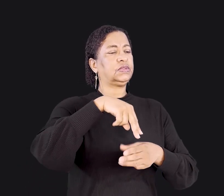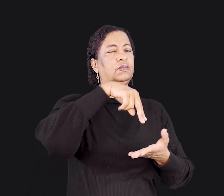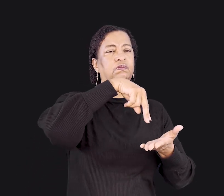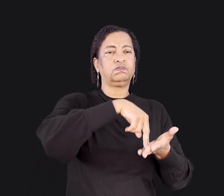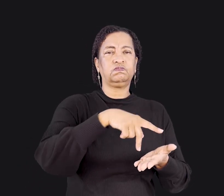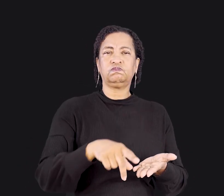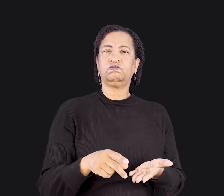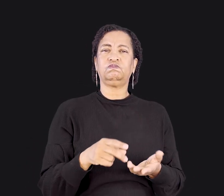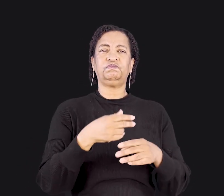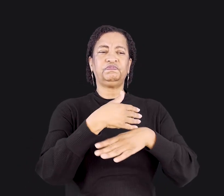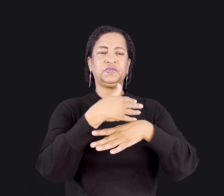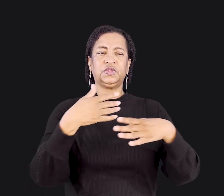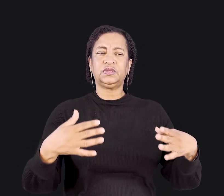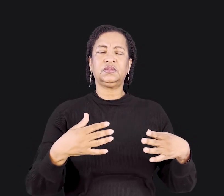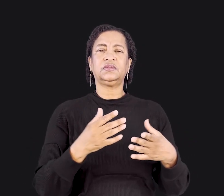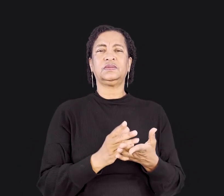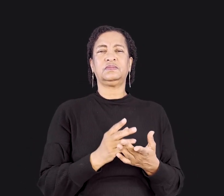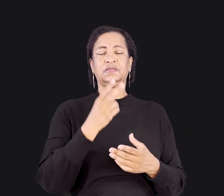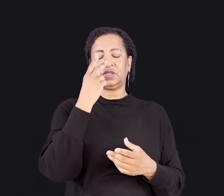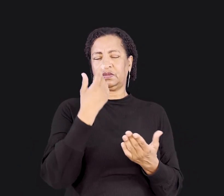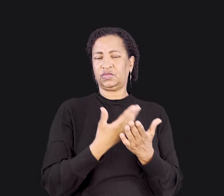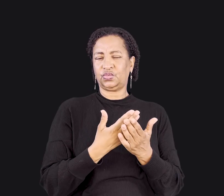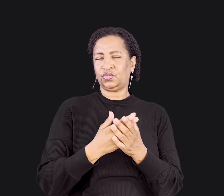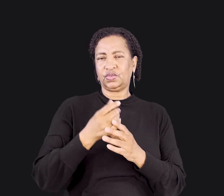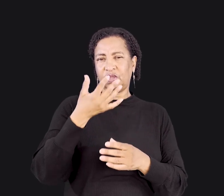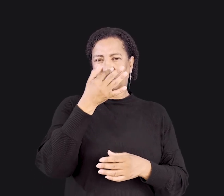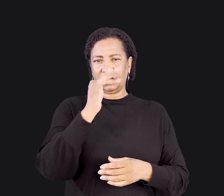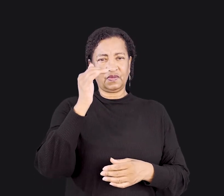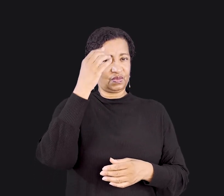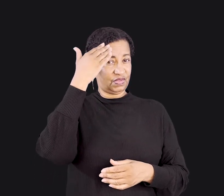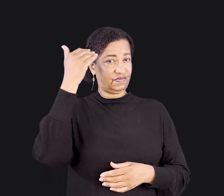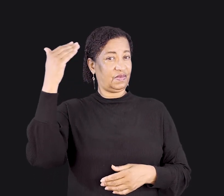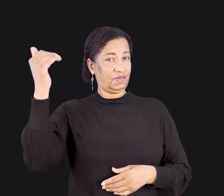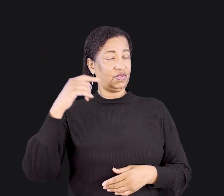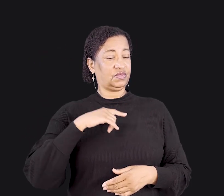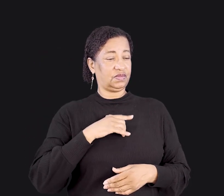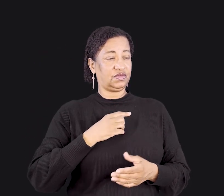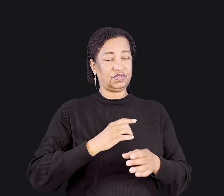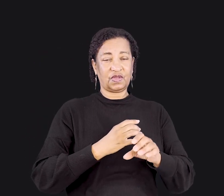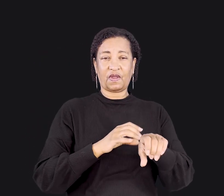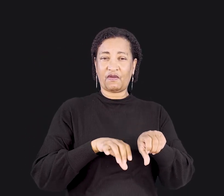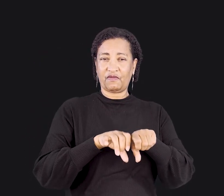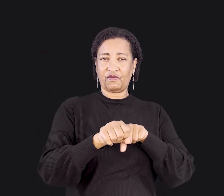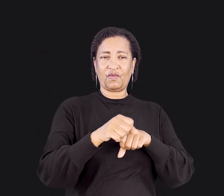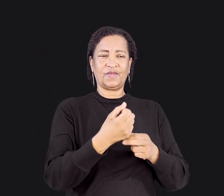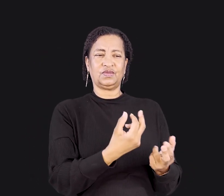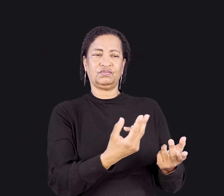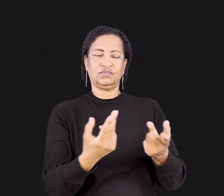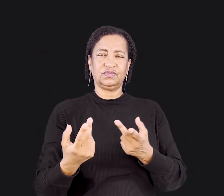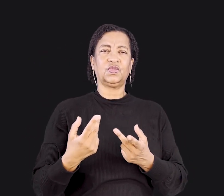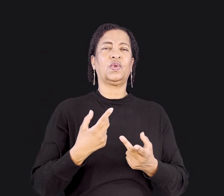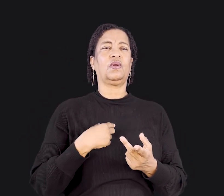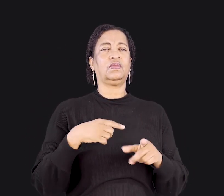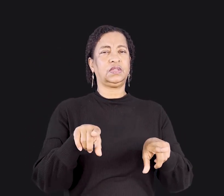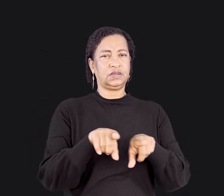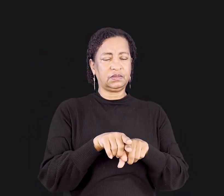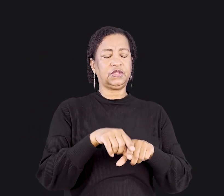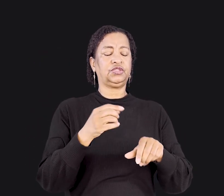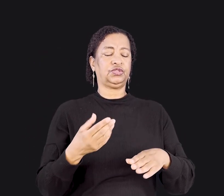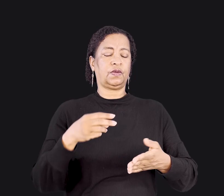estudar em Harvard. Paulo teve a melhor formação teológica que um judeu da época poderia ter e também tinha sido membro do Sinédrio.